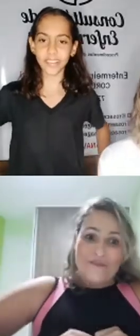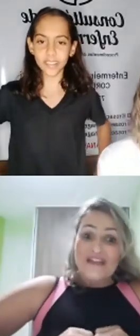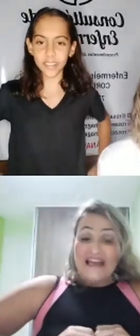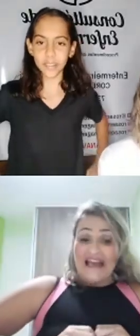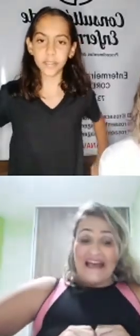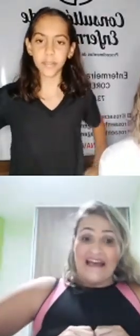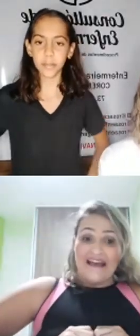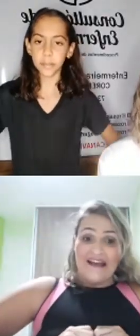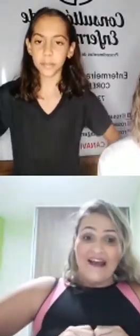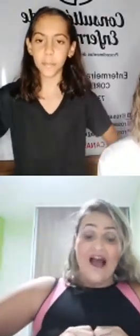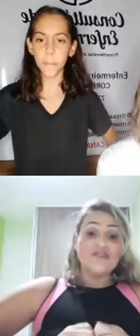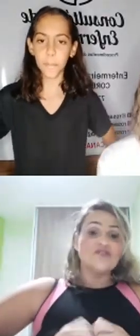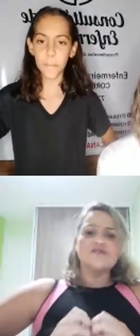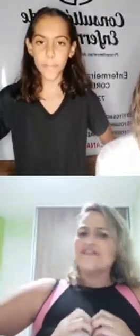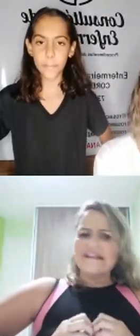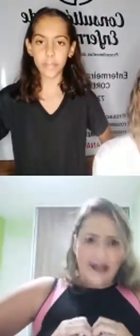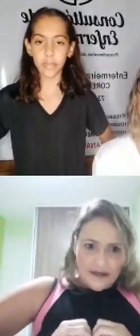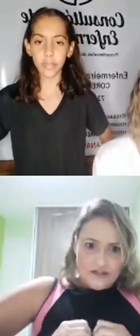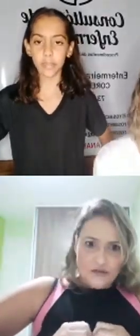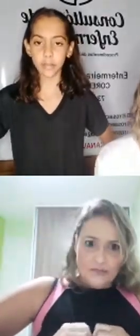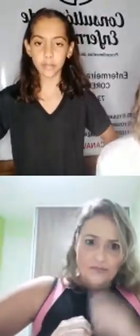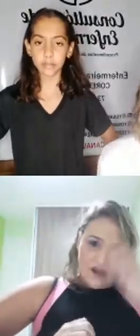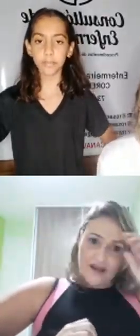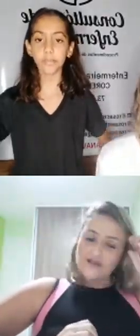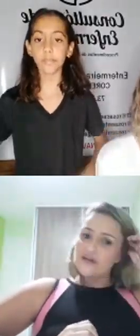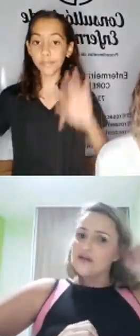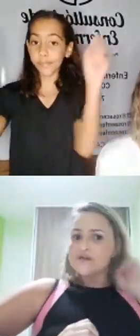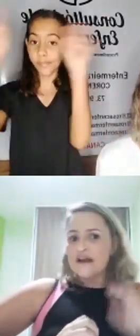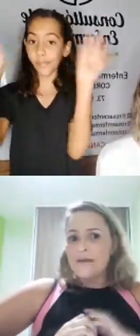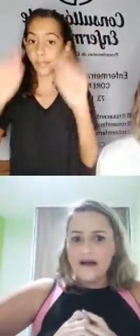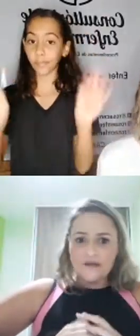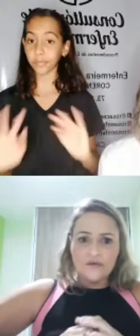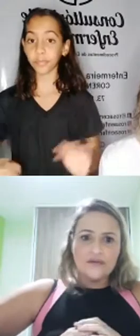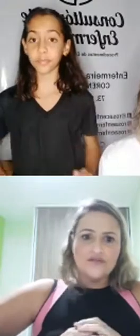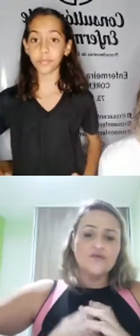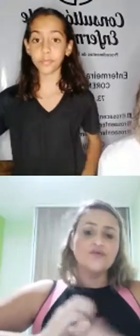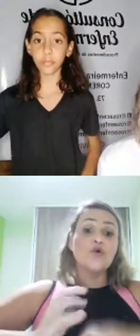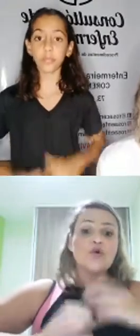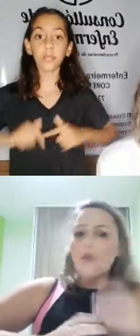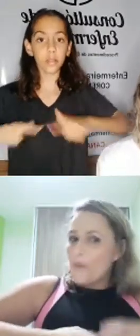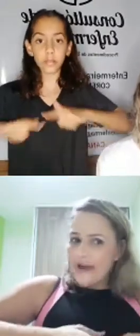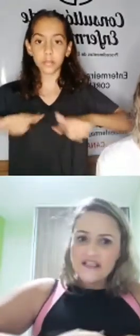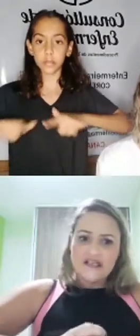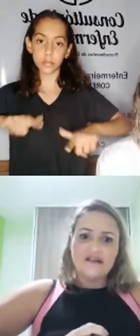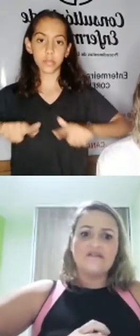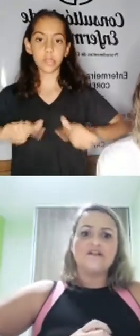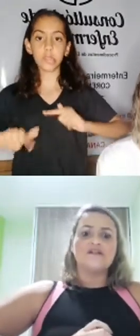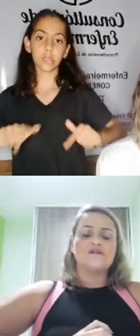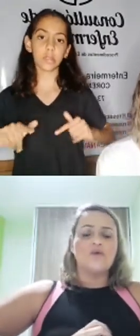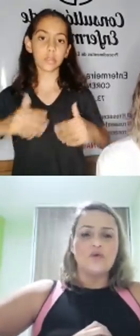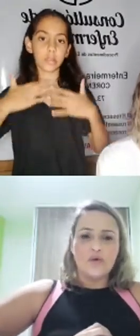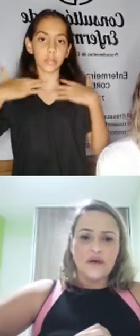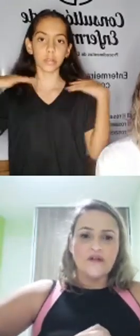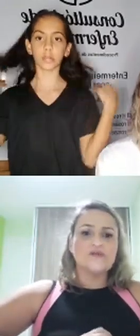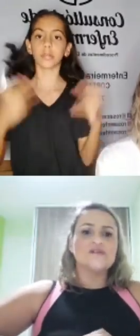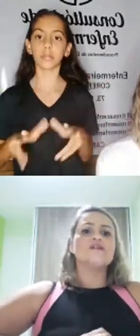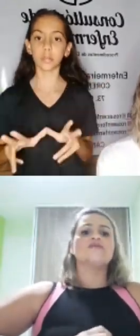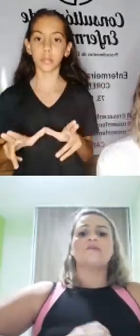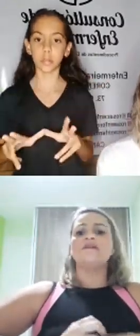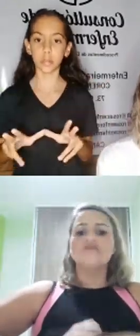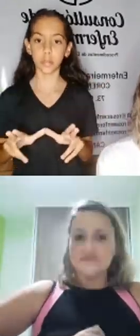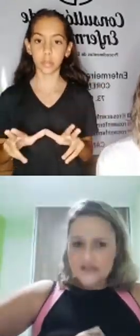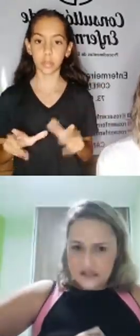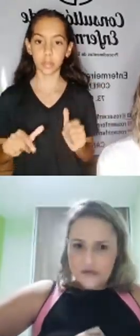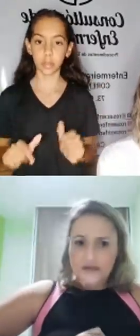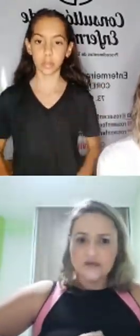Então, acho isso fantástico. Acho que o trabalho do grupo aí de canaveiras com a inclusão, o